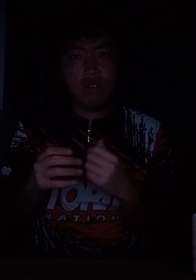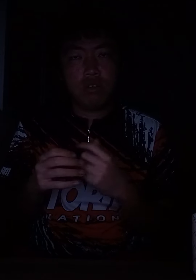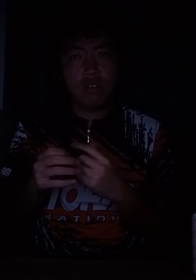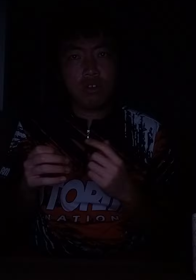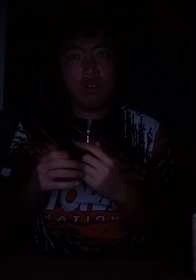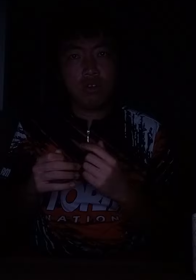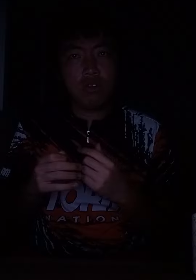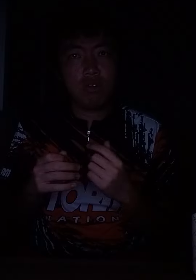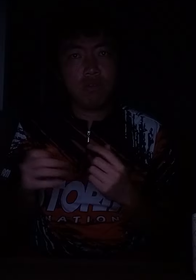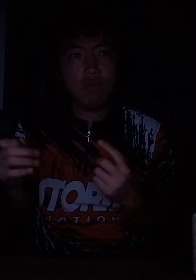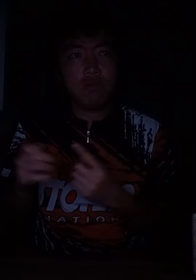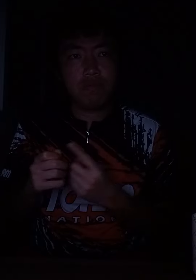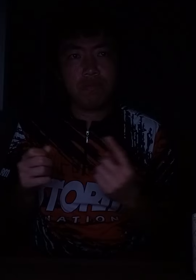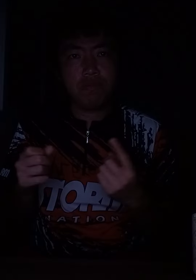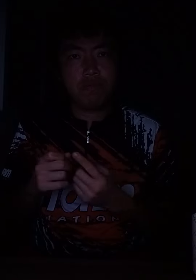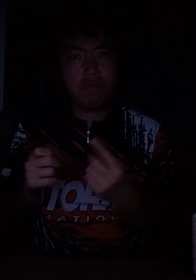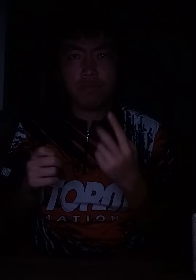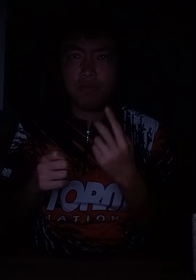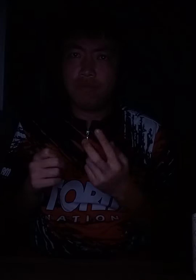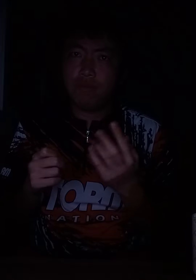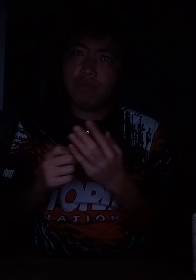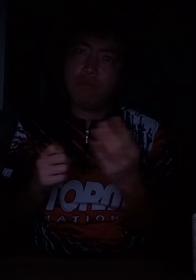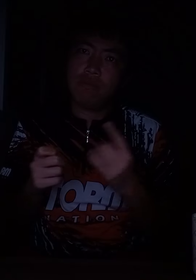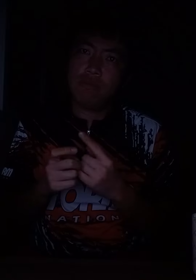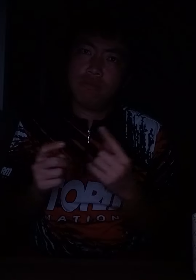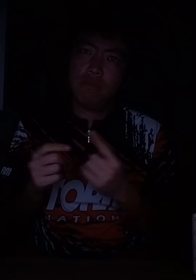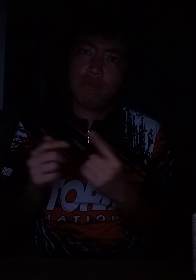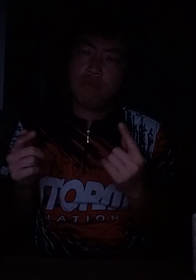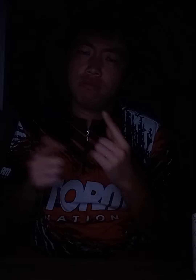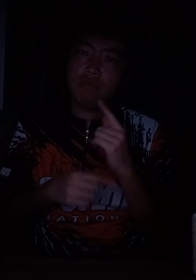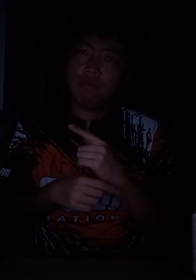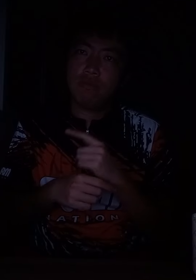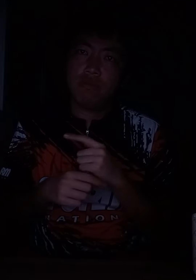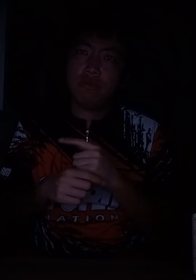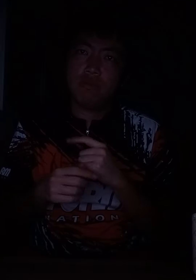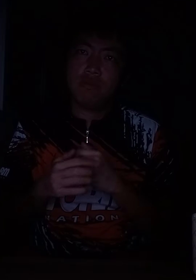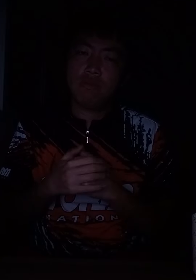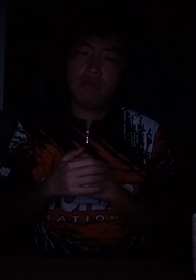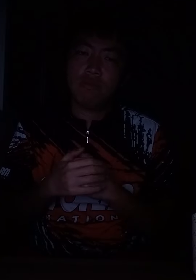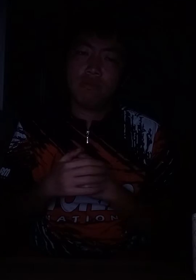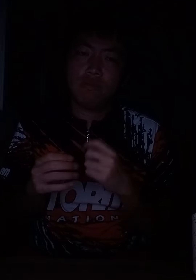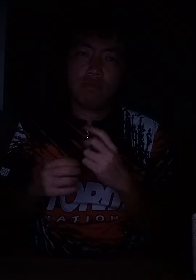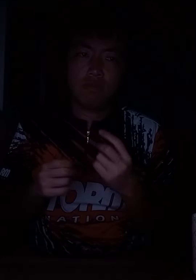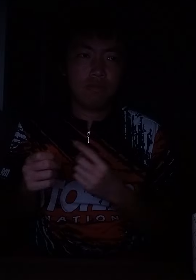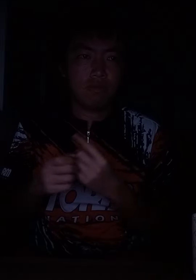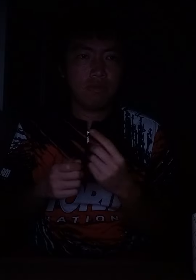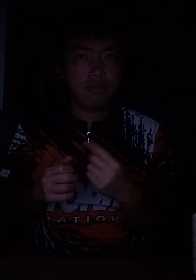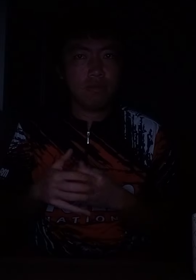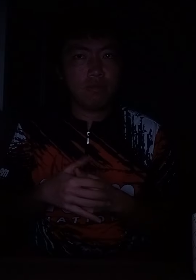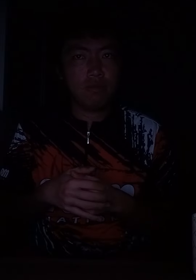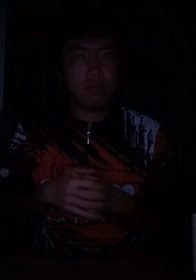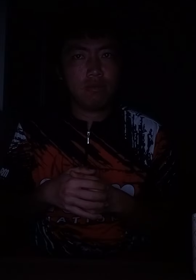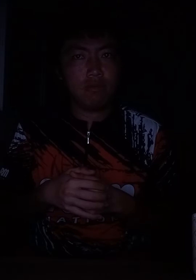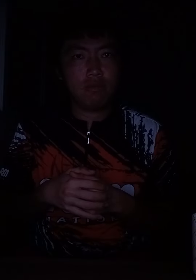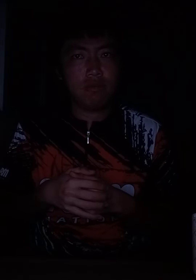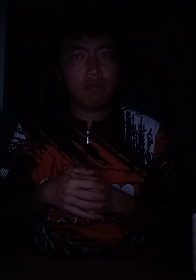아니면 저는 신고를 의무화시키는 제도가 필요하지 않을까라는 생각이 들어요. 약간 그런 쪽에 가깝도록 이번에 정신보건법이 개정이 되는데 특가를